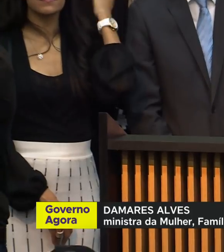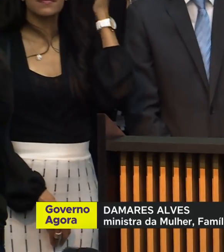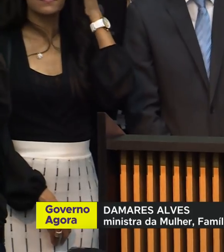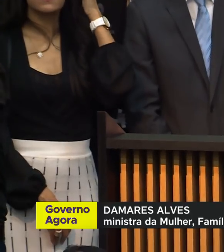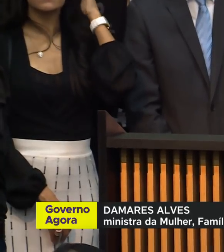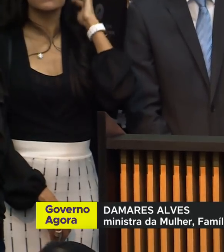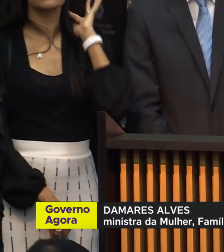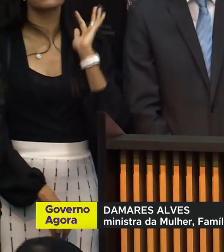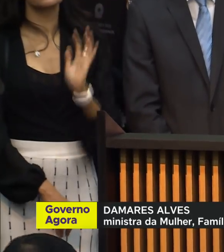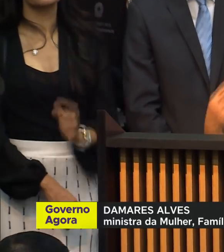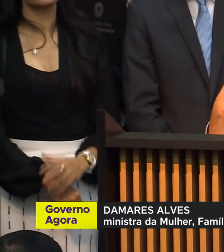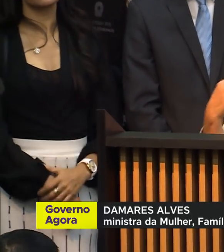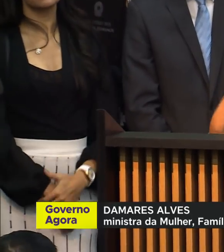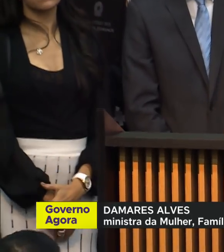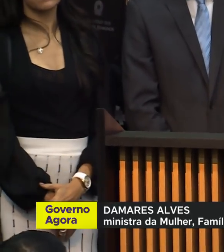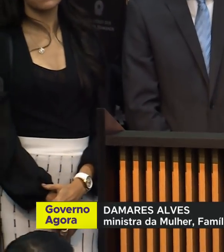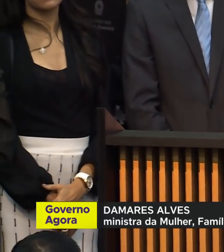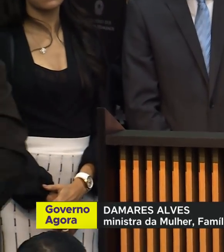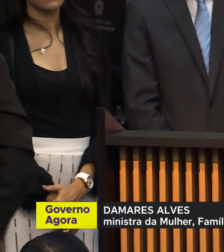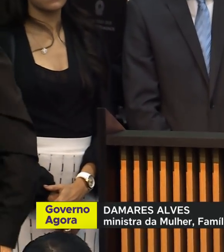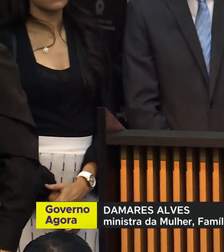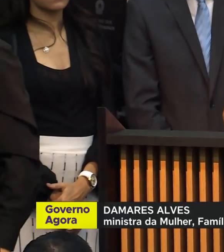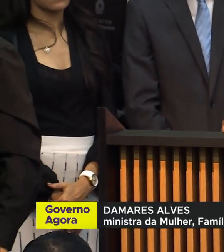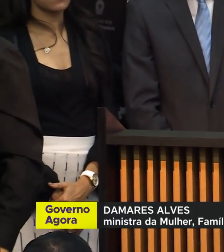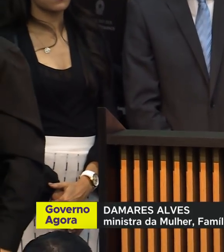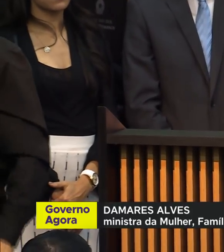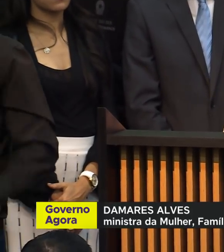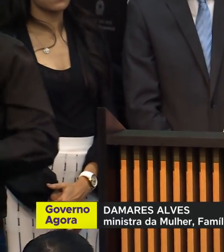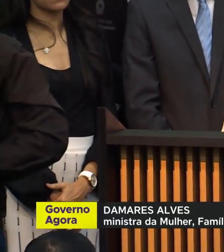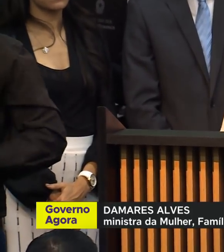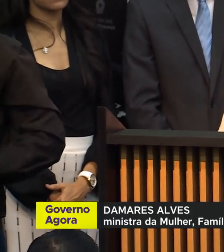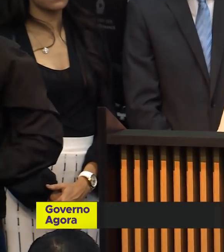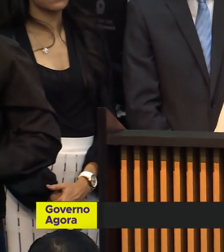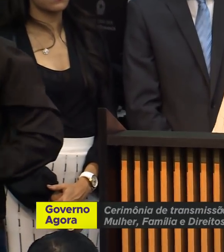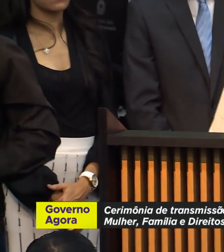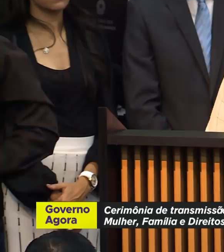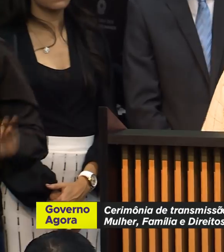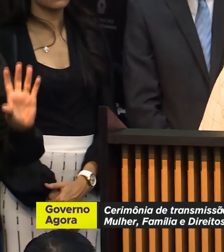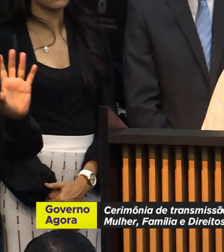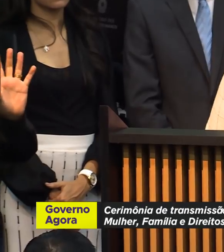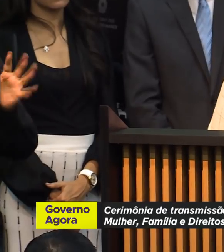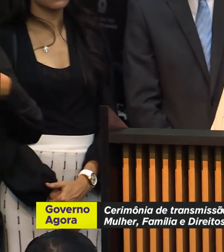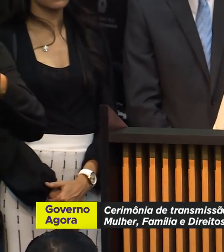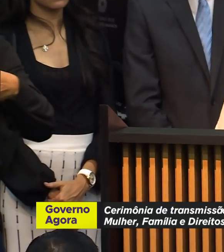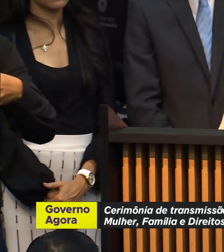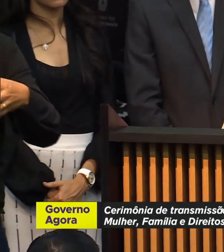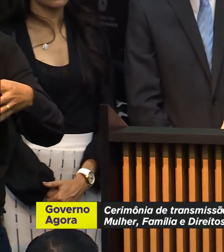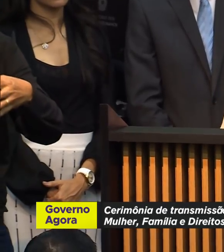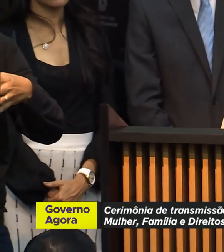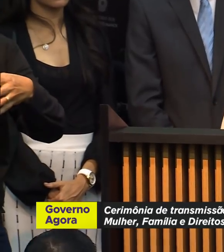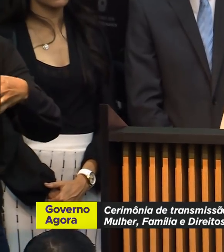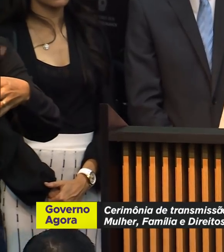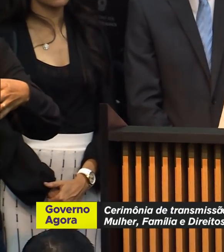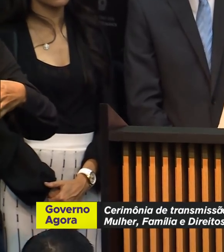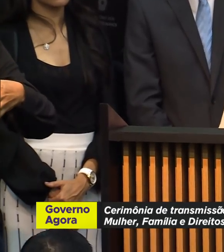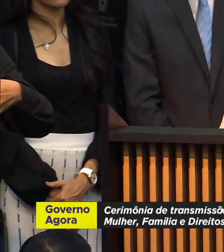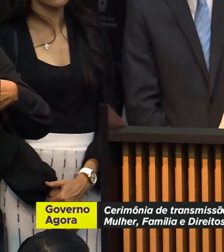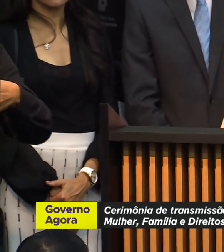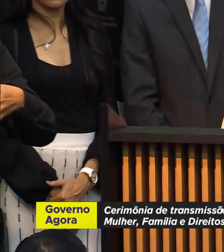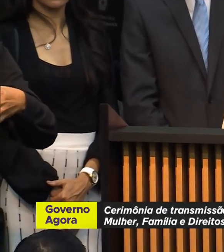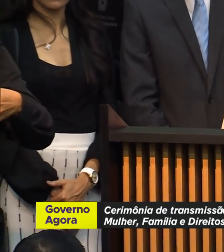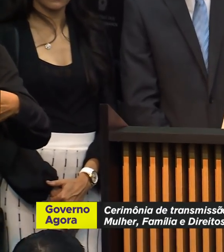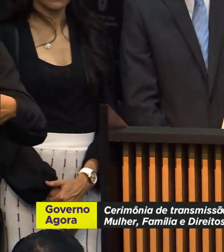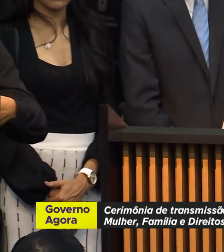O abuso que sofri, algo íntimo, compartilhado entre os meus irmãos de fé e de quem nunca